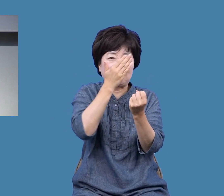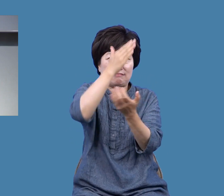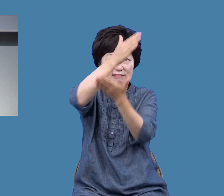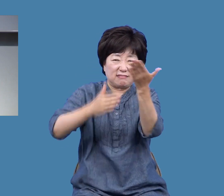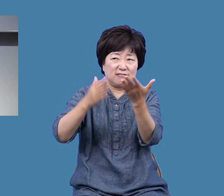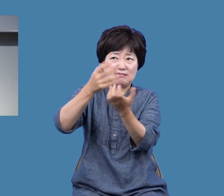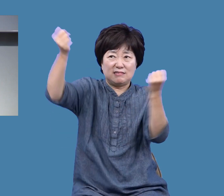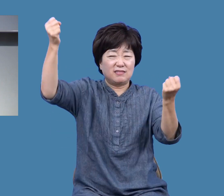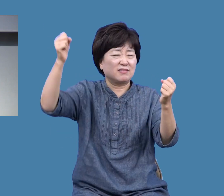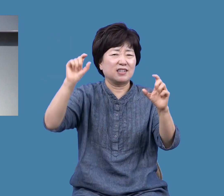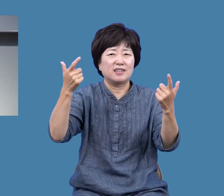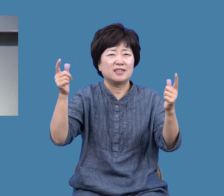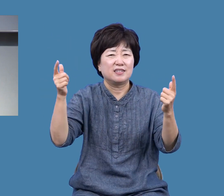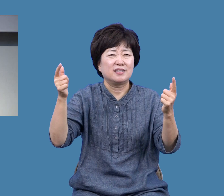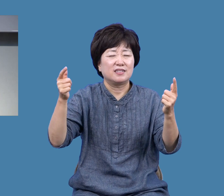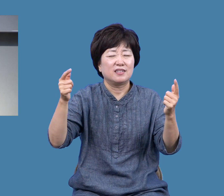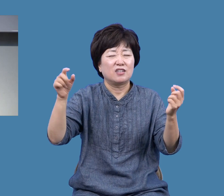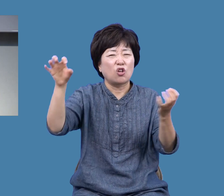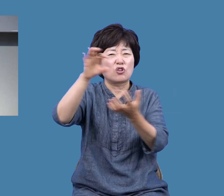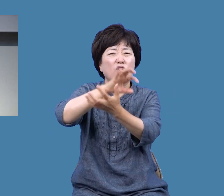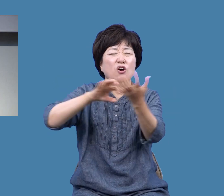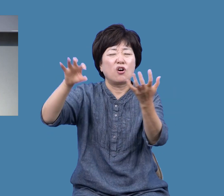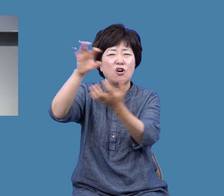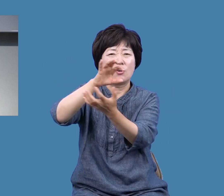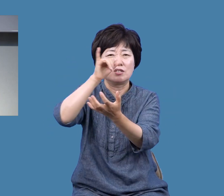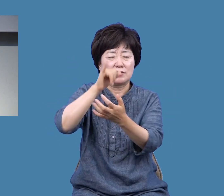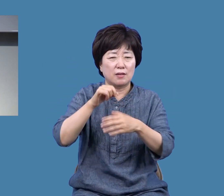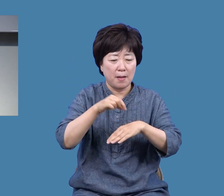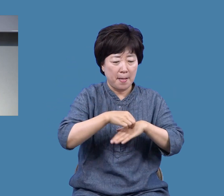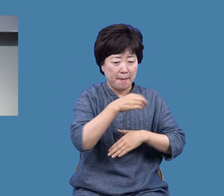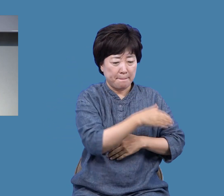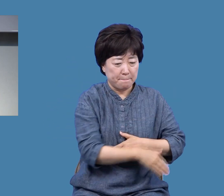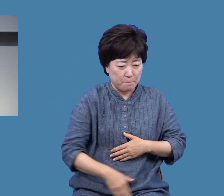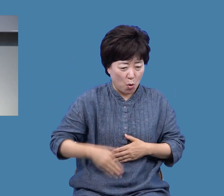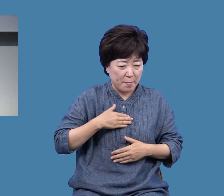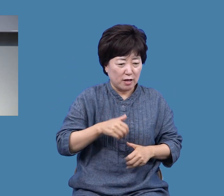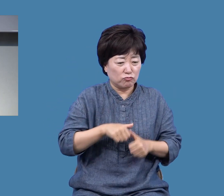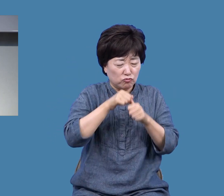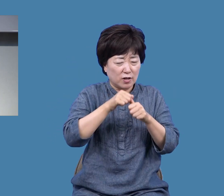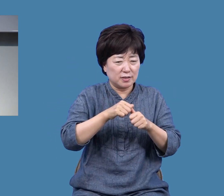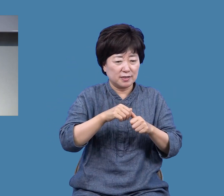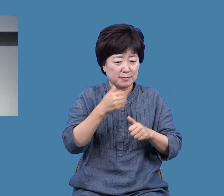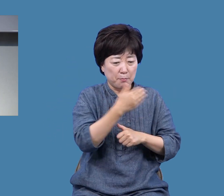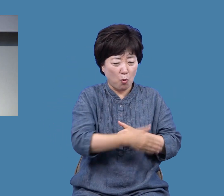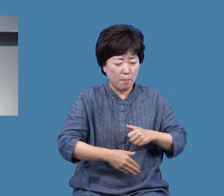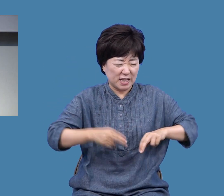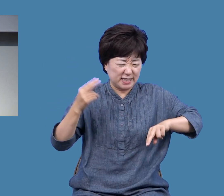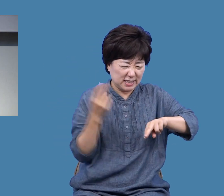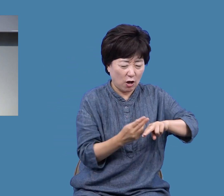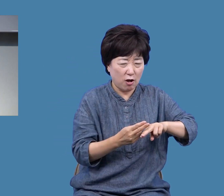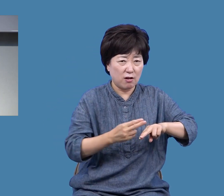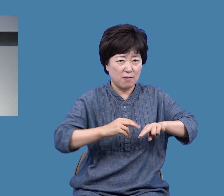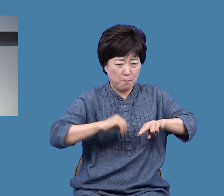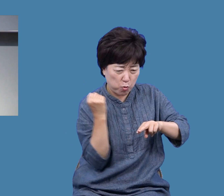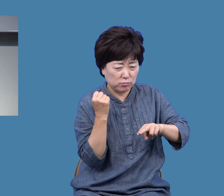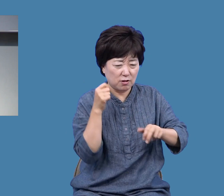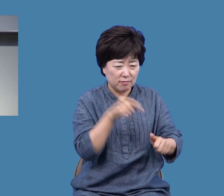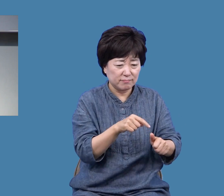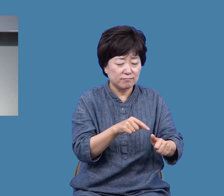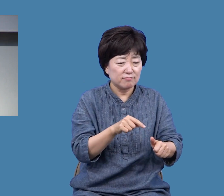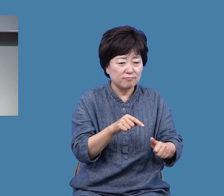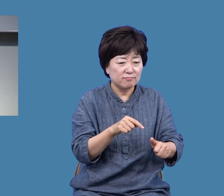어찌됐든지 간에 우리 몸의 구원이라고 얘기했을 때는 몸을 쳐서 복종시키는 거예요. 뭐에 복종시키는 거예요?